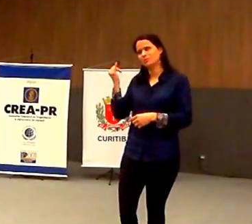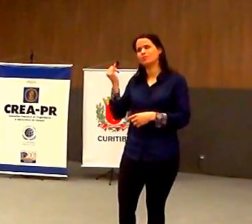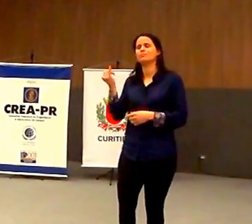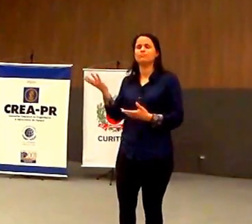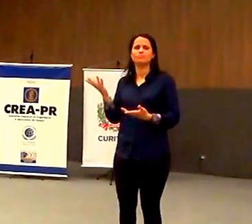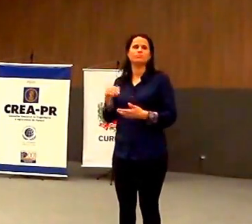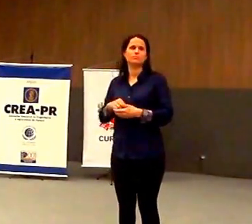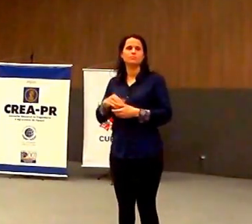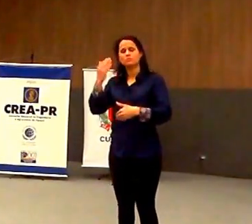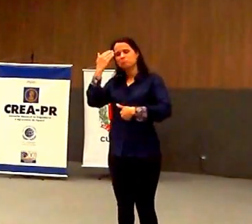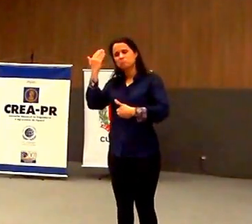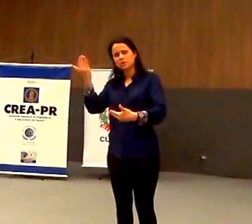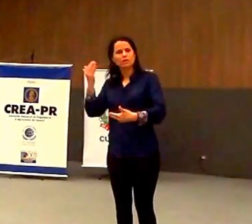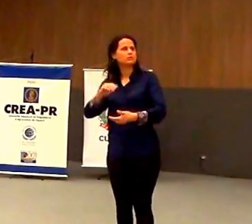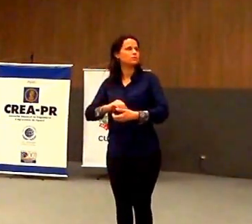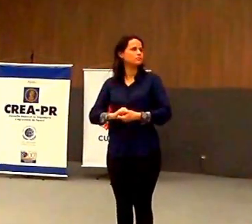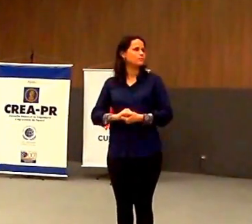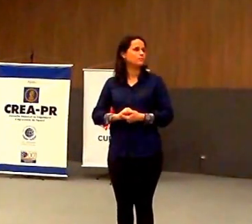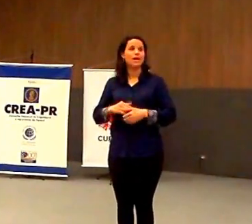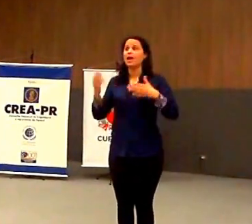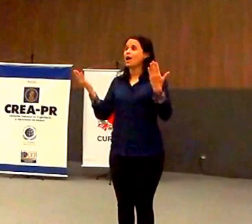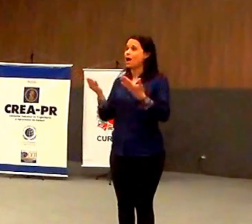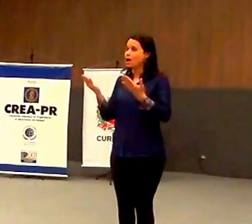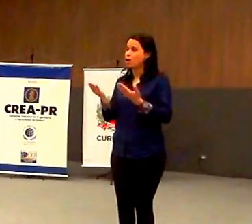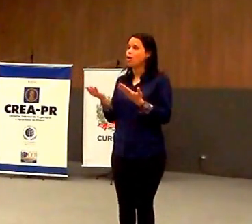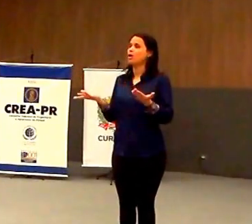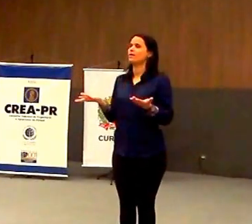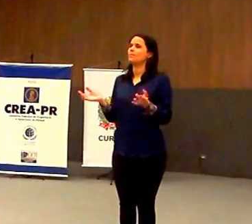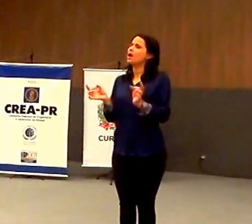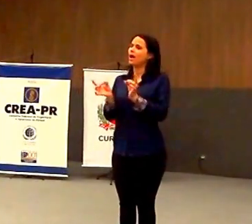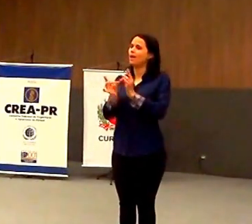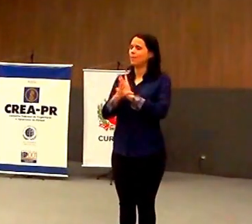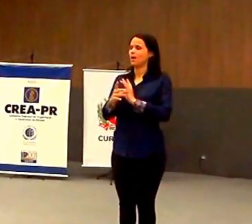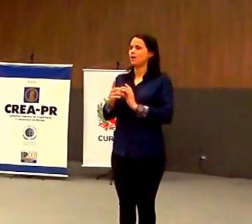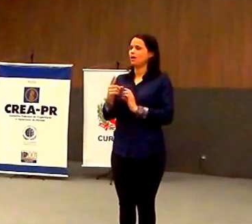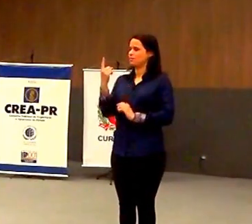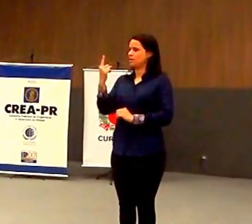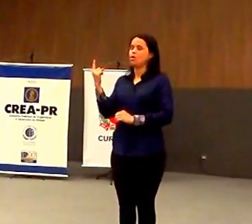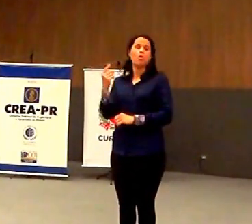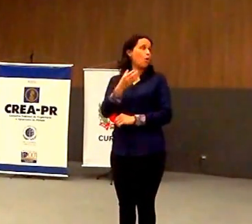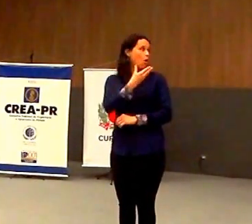Obrigado. Então, convidamos aqui o último palestrante do dia, o